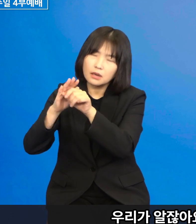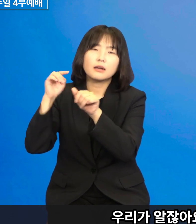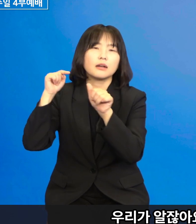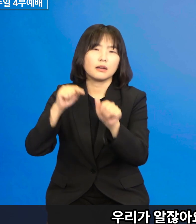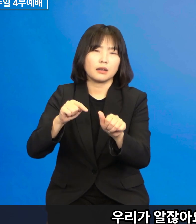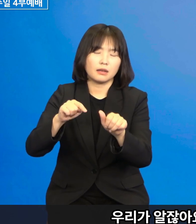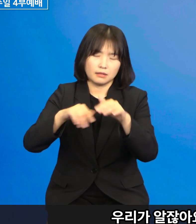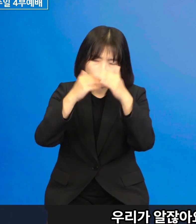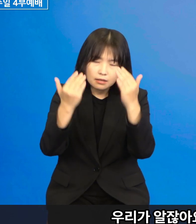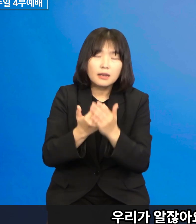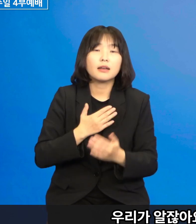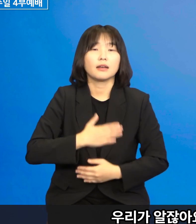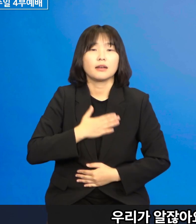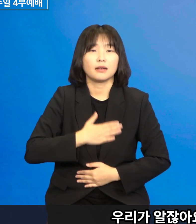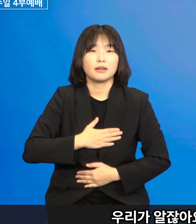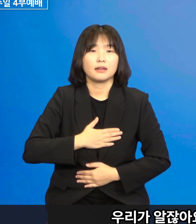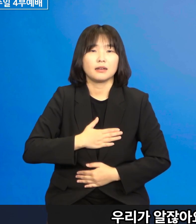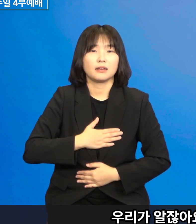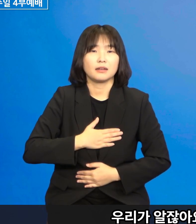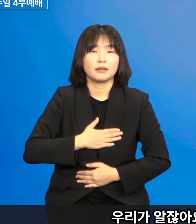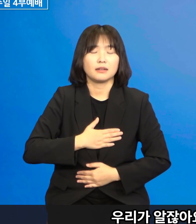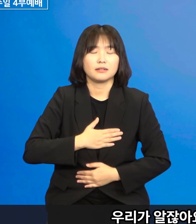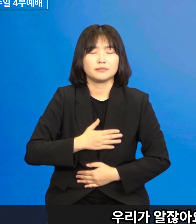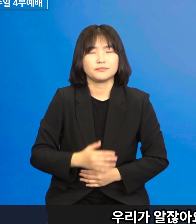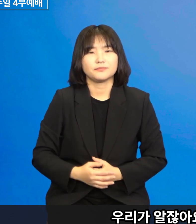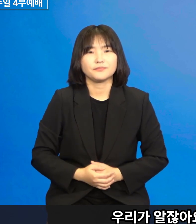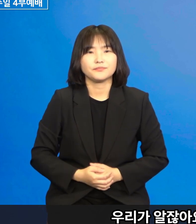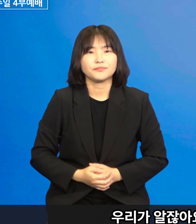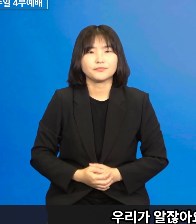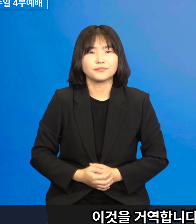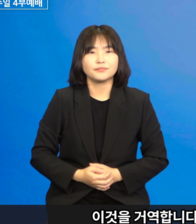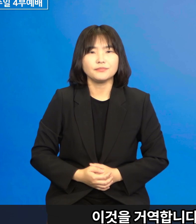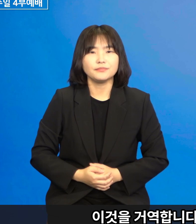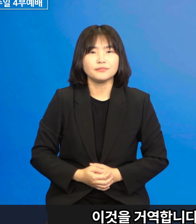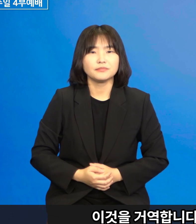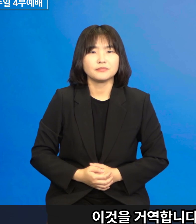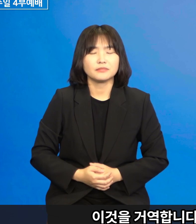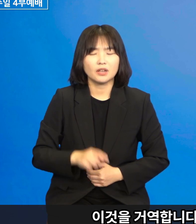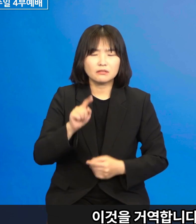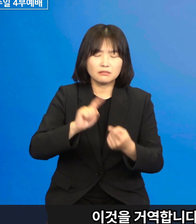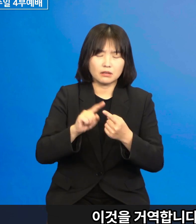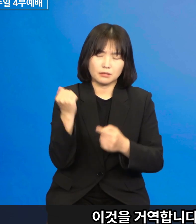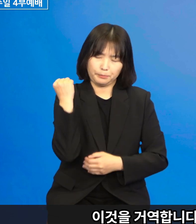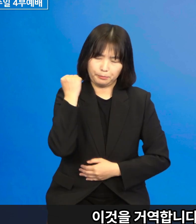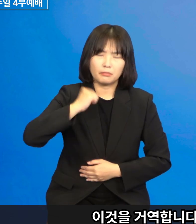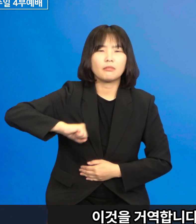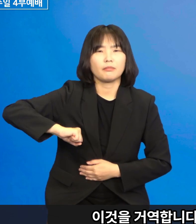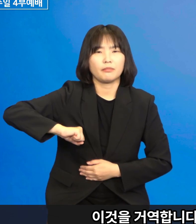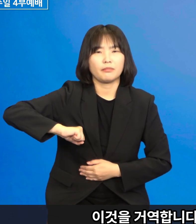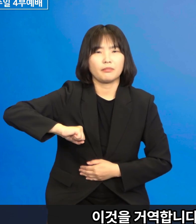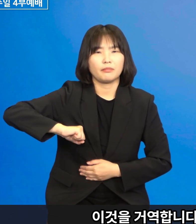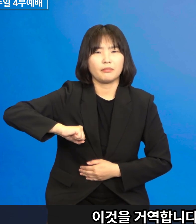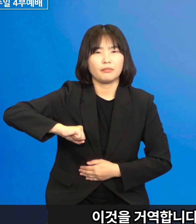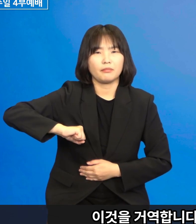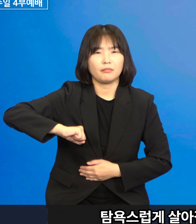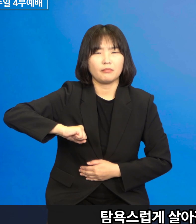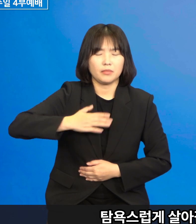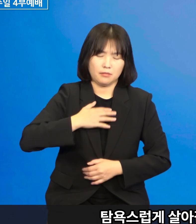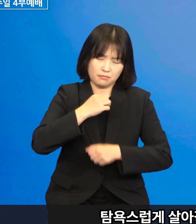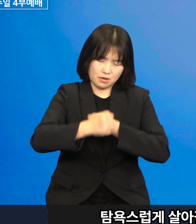우리가 알잖아요. 우리가 다 안다고요. 근데 그것을 거역합니다. 이기적으로